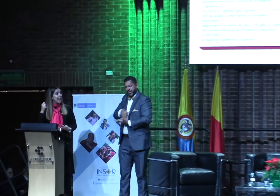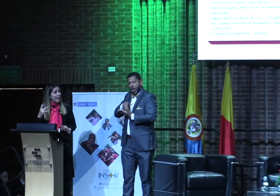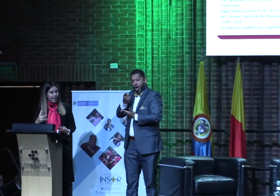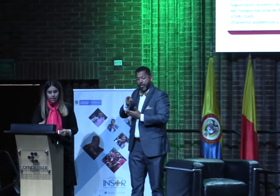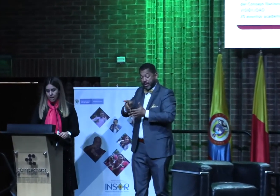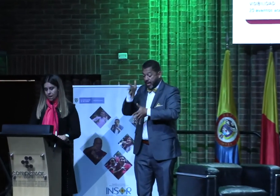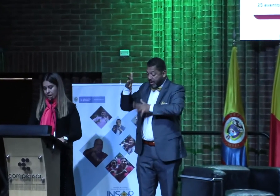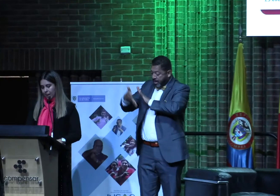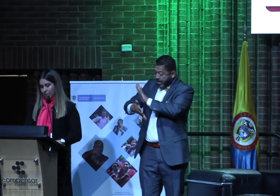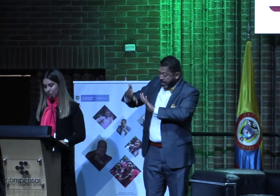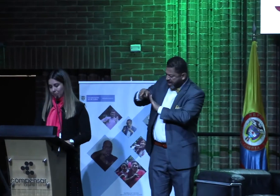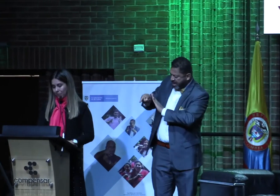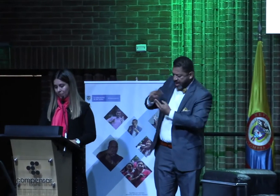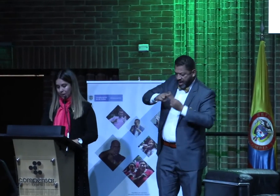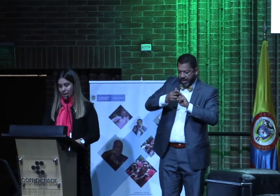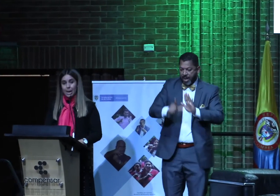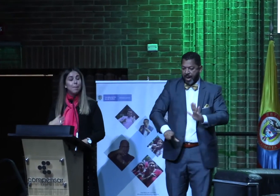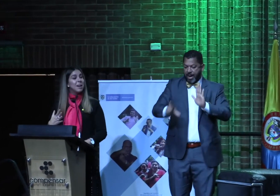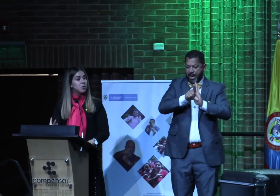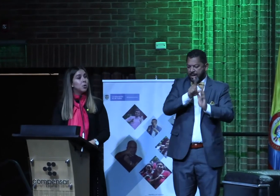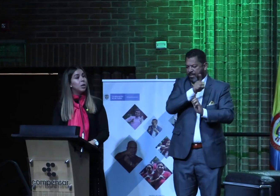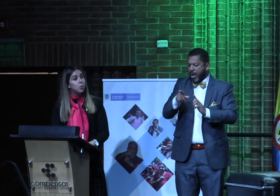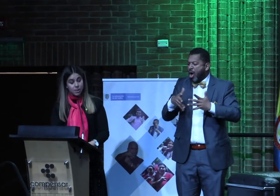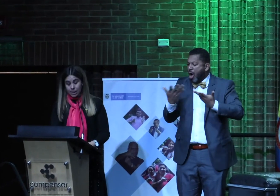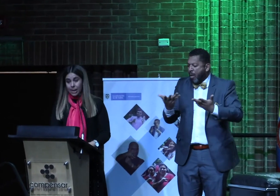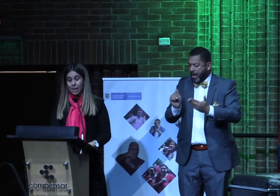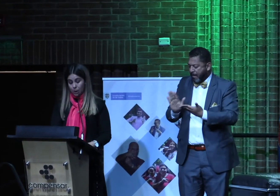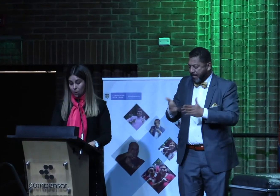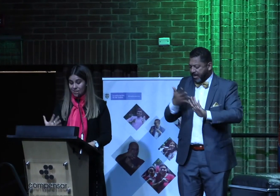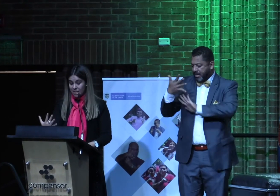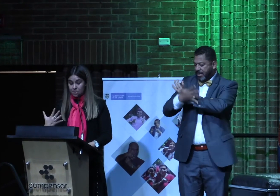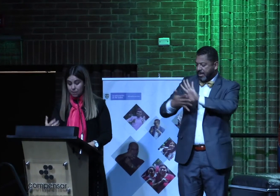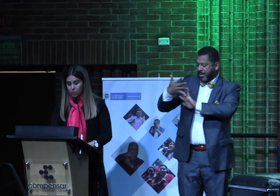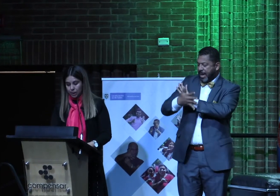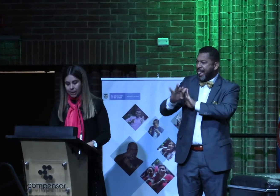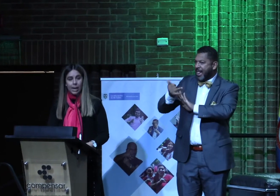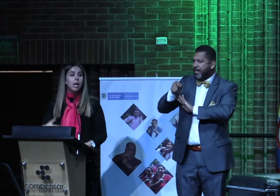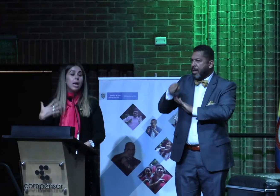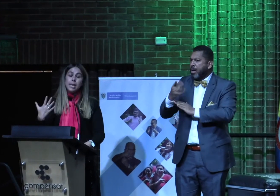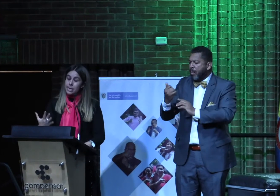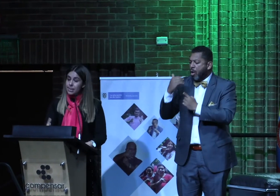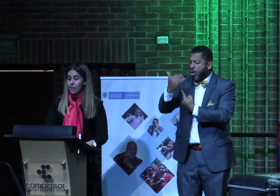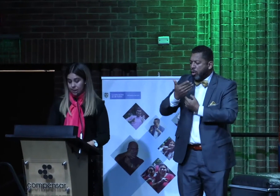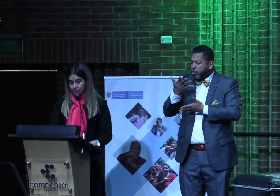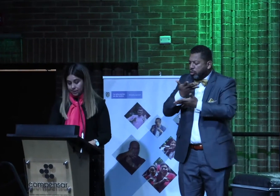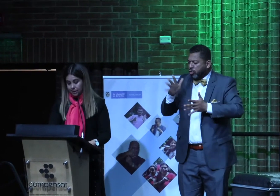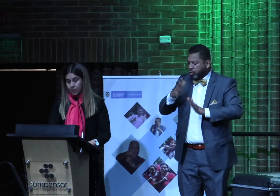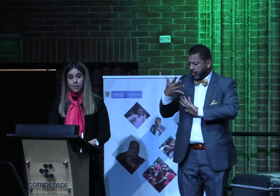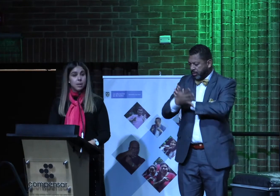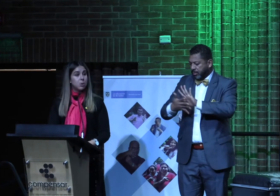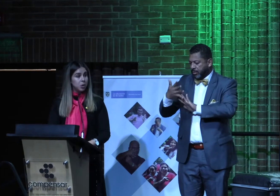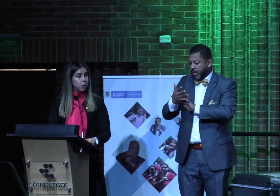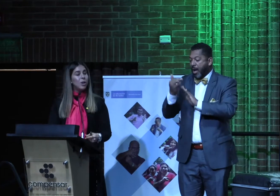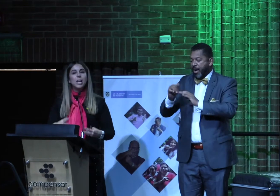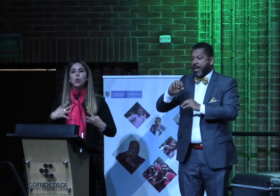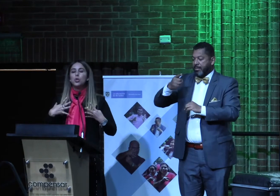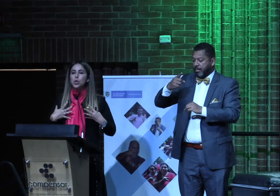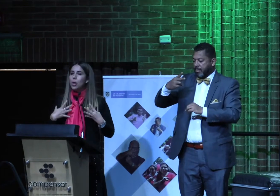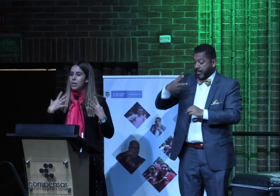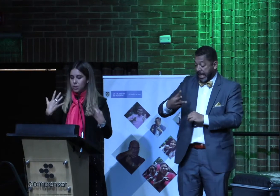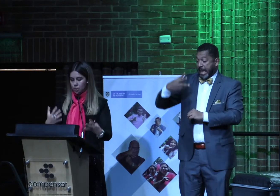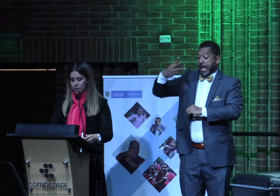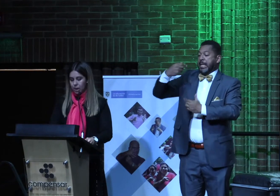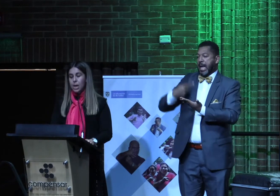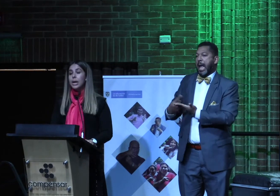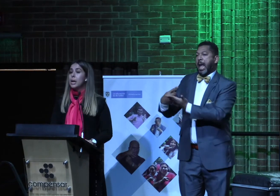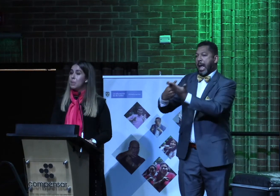orientar desde la ley la planeación lingüística de la lengua de señas para protegerla. Y está en tercer debate ese proyecto de ley con